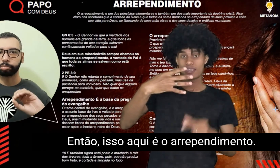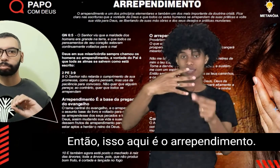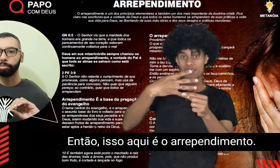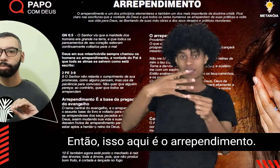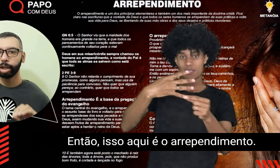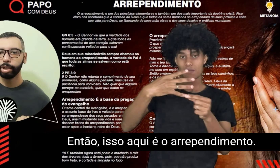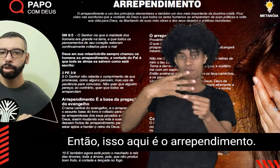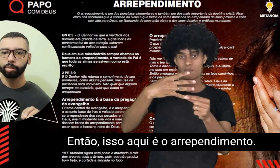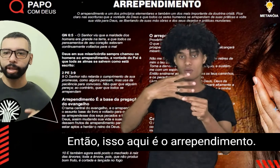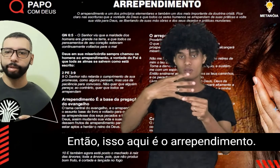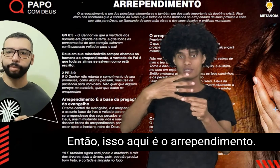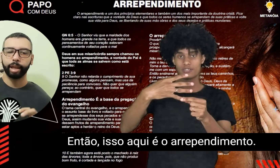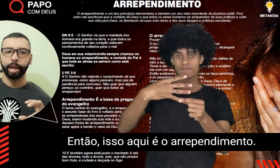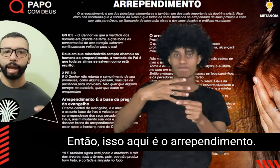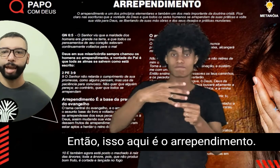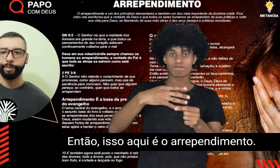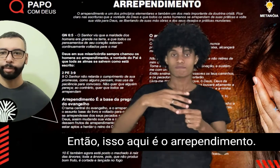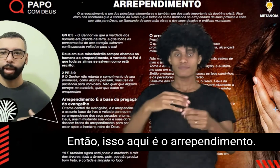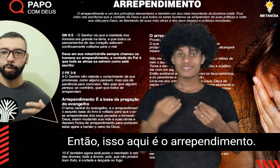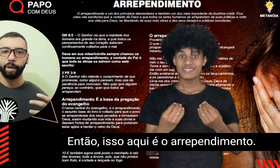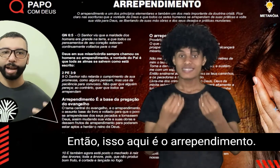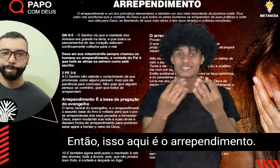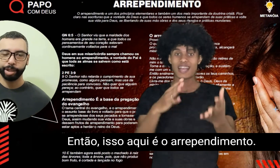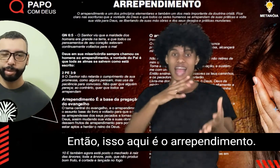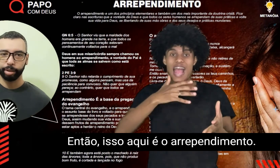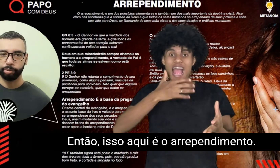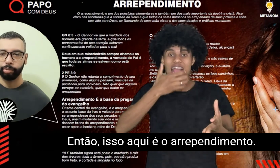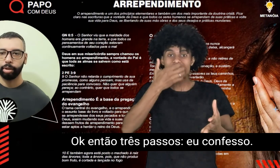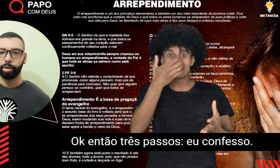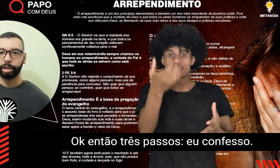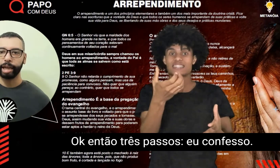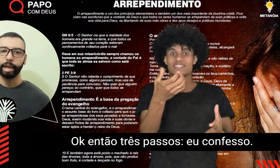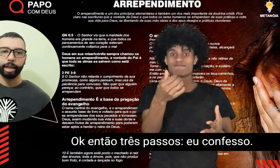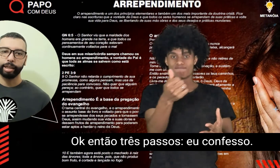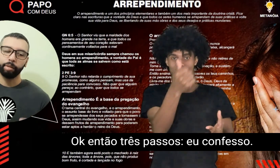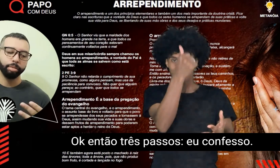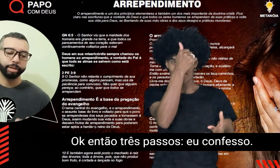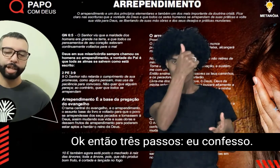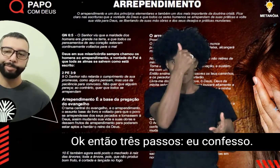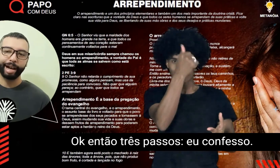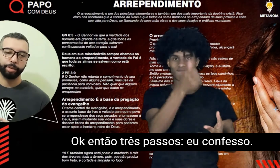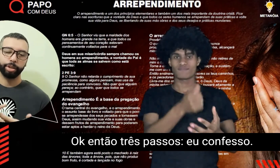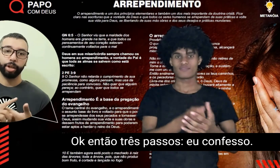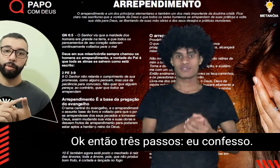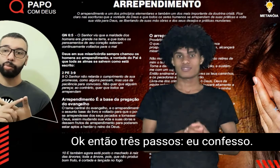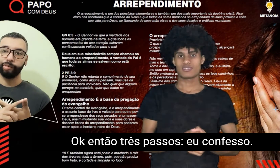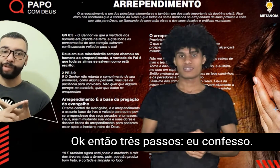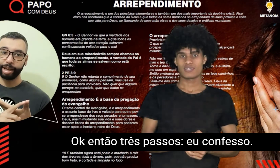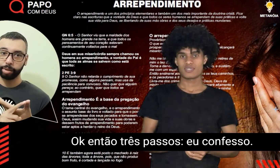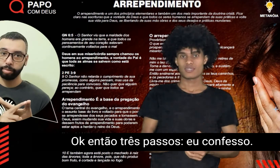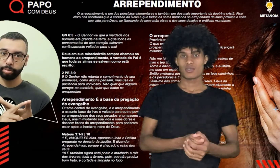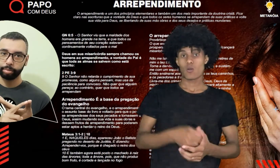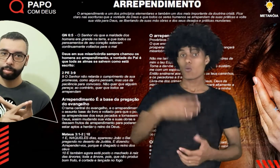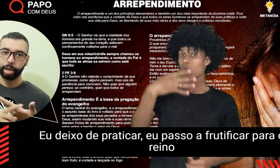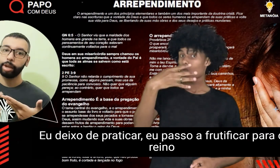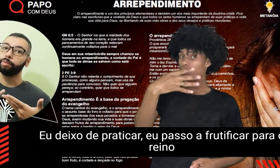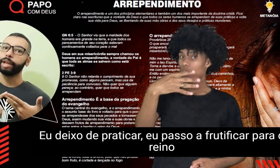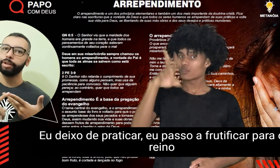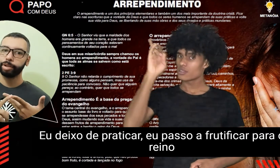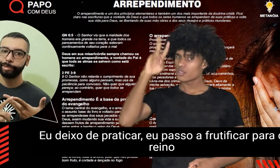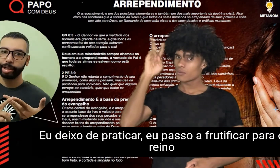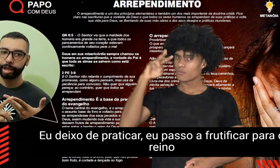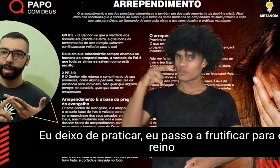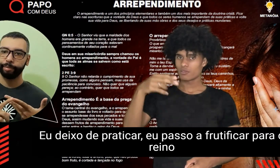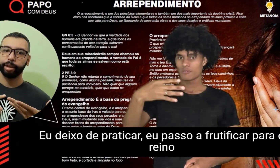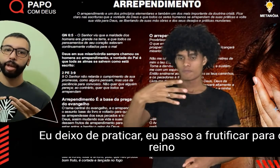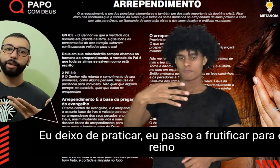Então, isso aqui é o arrependimento, ok? Então, 3 passos. Eu confesso, eu